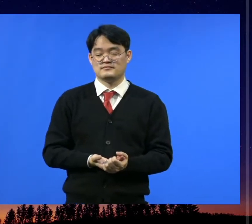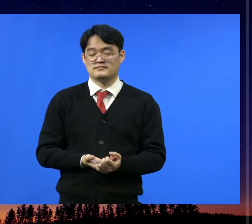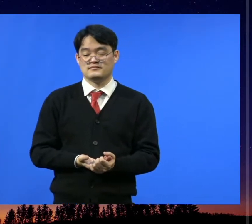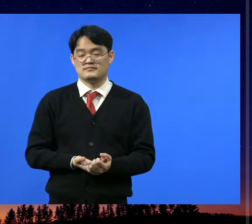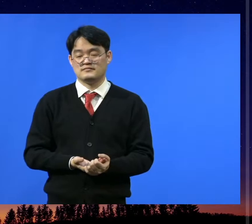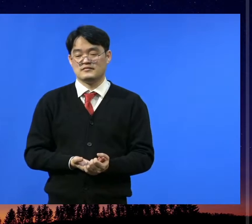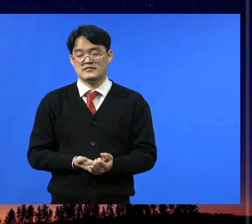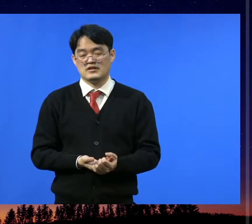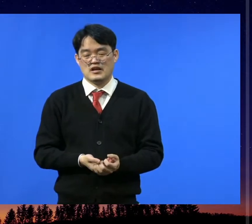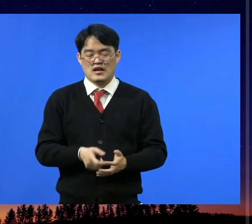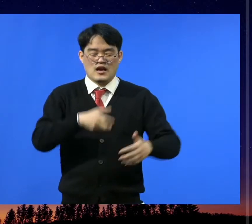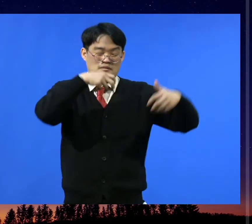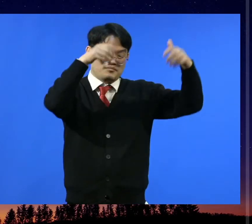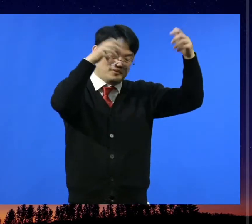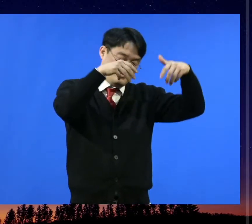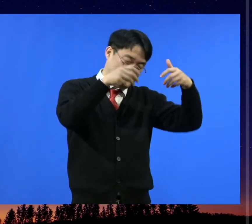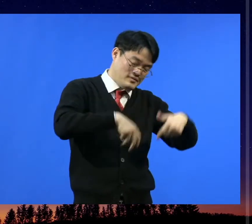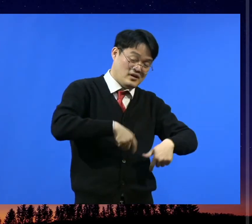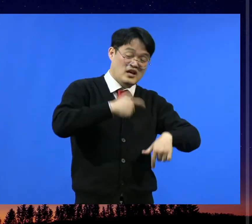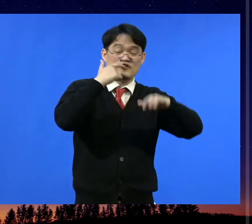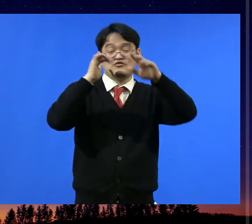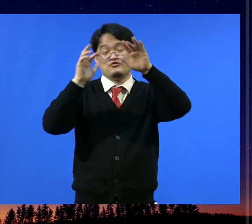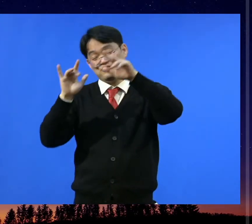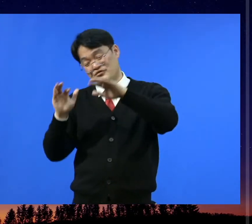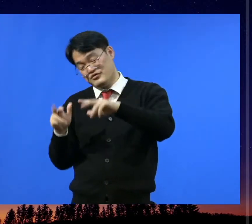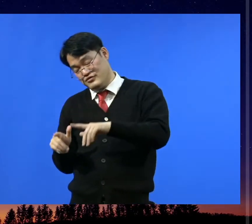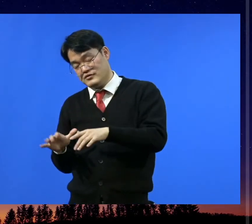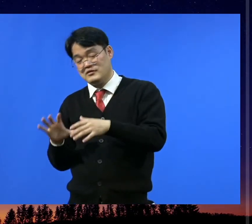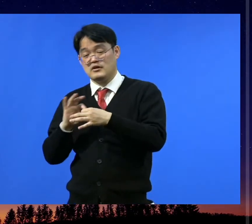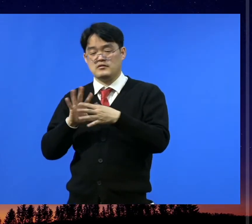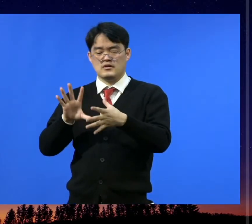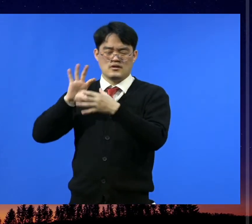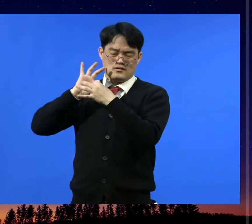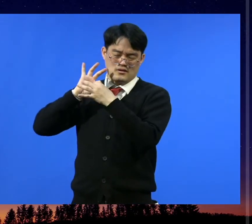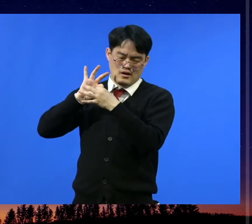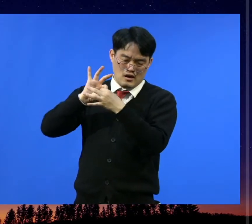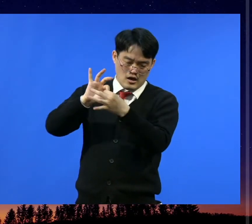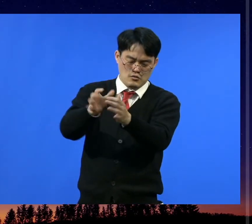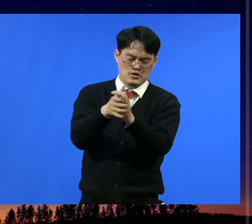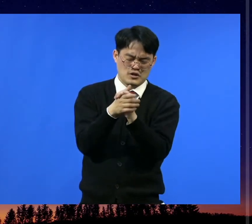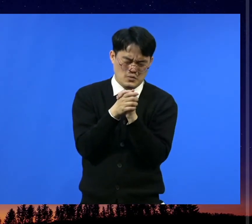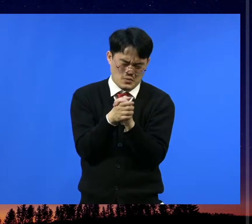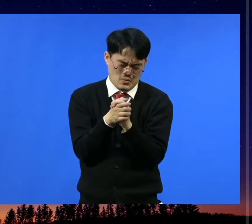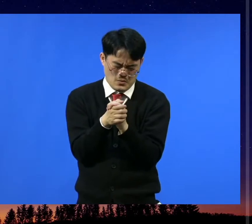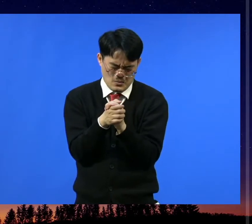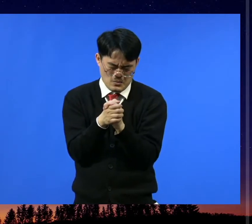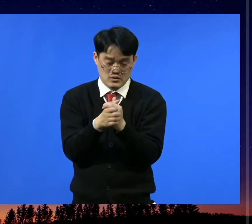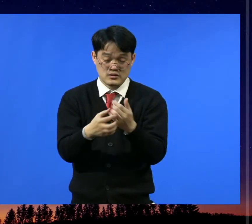그냥 비가 오나 눈이 오나 꾸준하게 기도의 자리를 지키는 거예요.